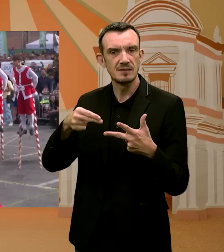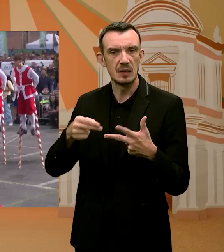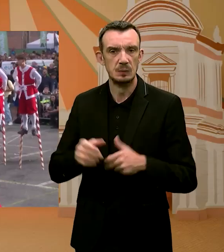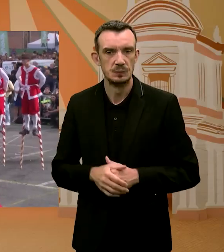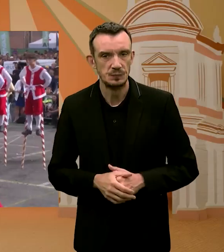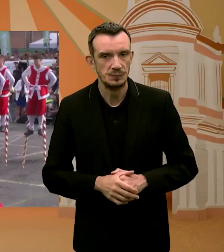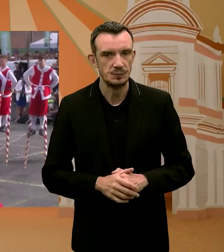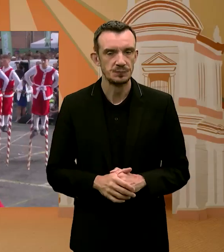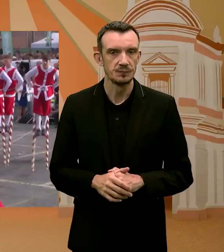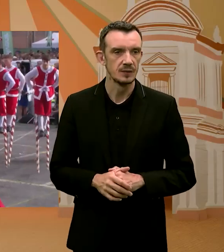Emilien.